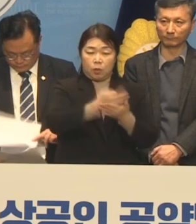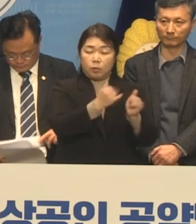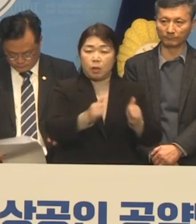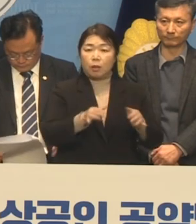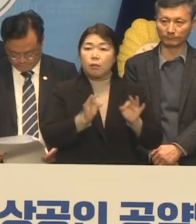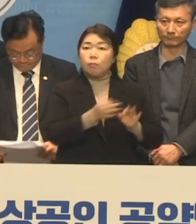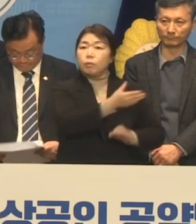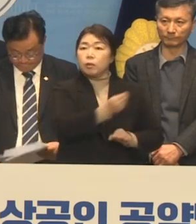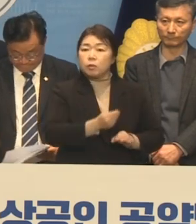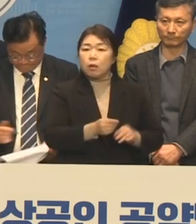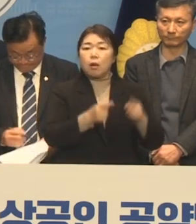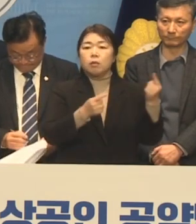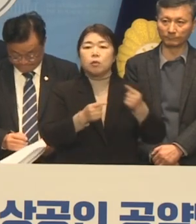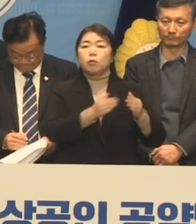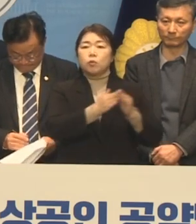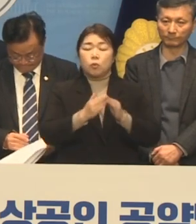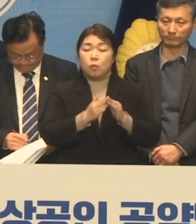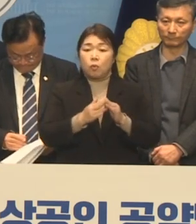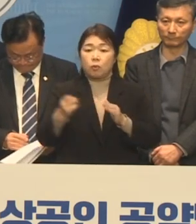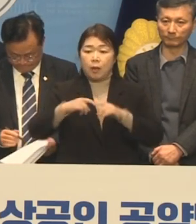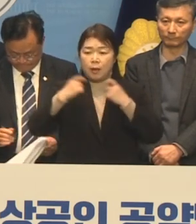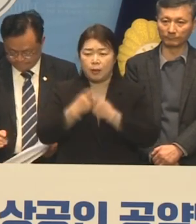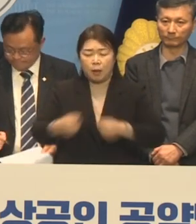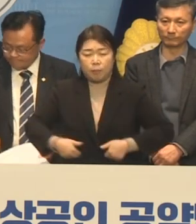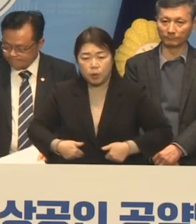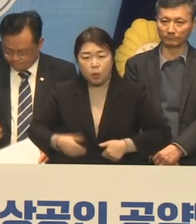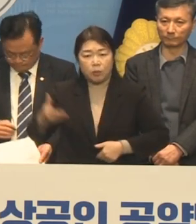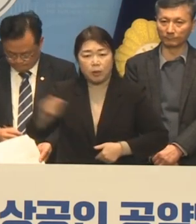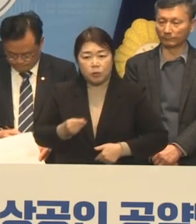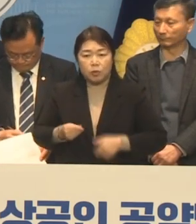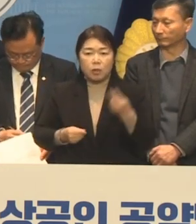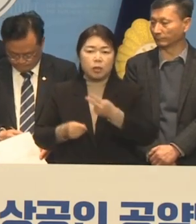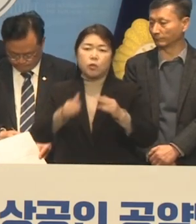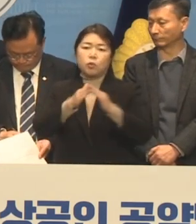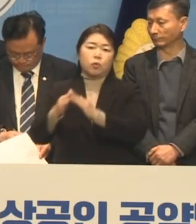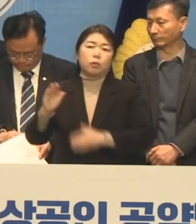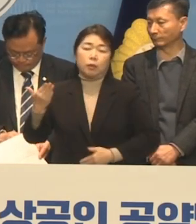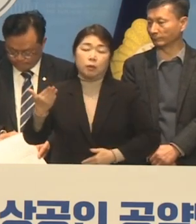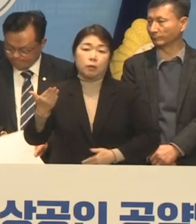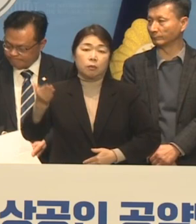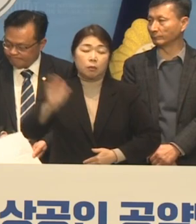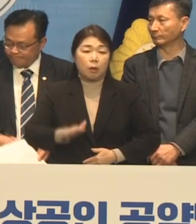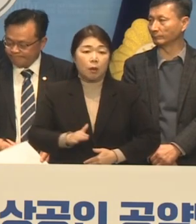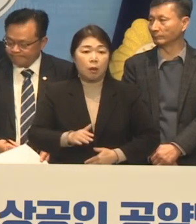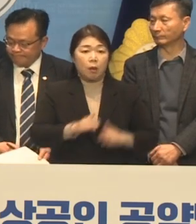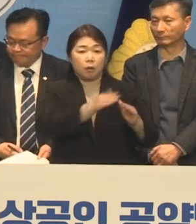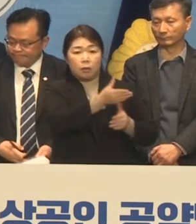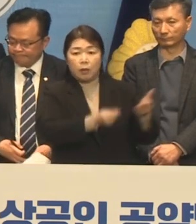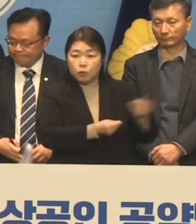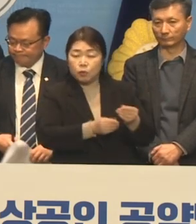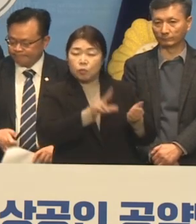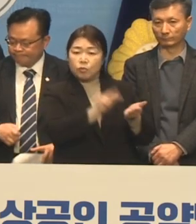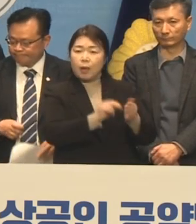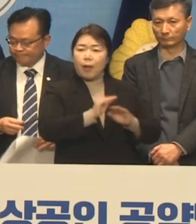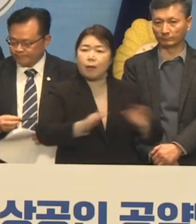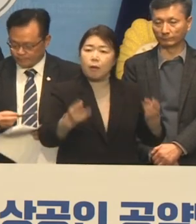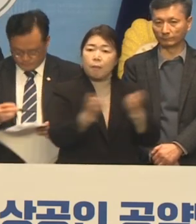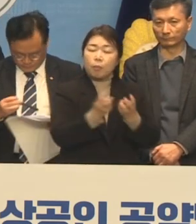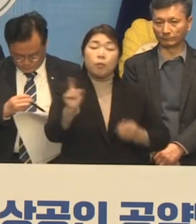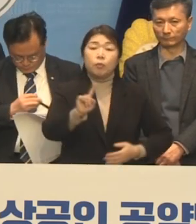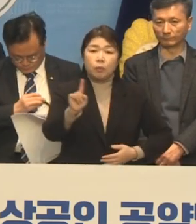가계 대출은 2000조가 넘은 상태입니다. 문제는 이런 대출을 어떻게 해결할 수 있는가 하는 점입니다.